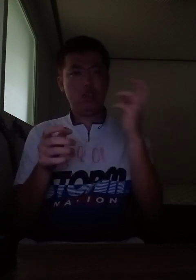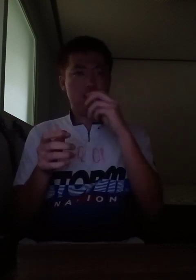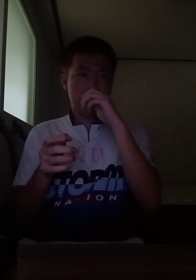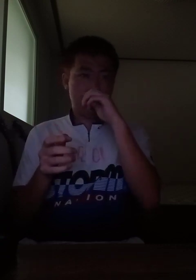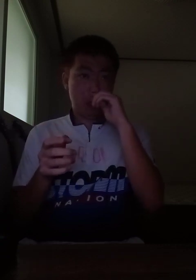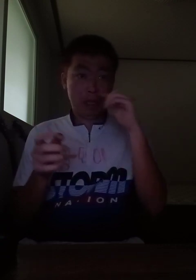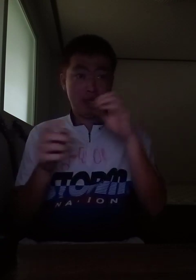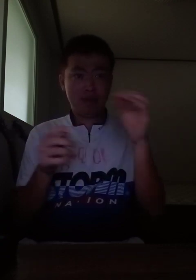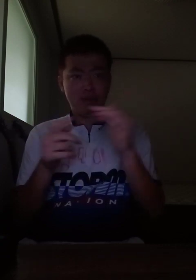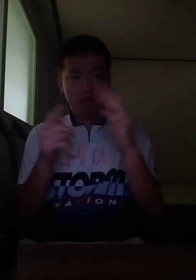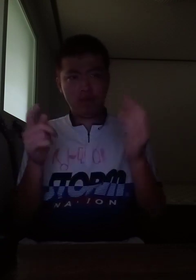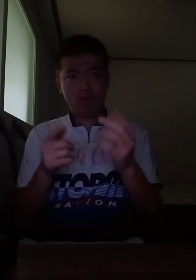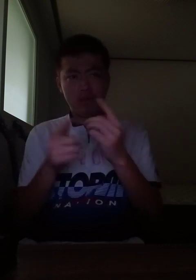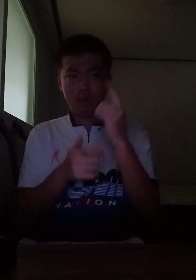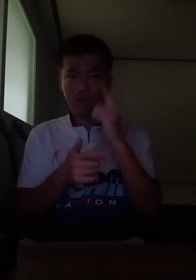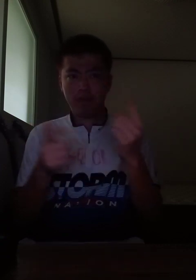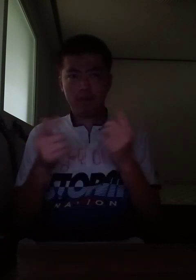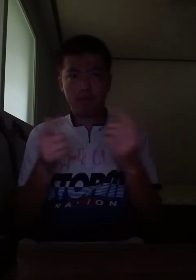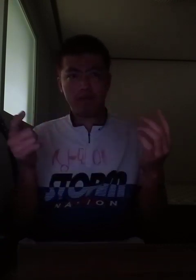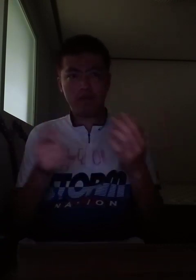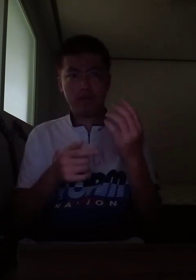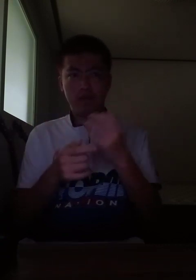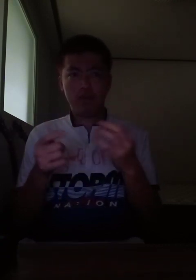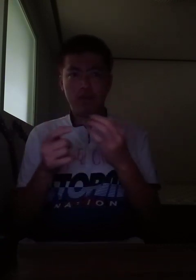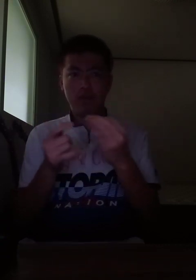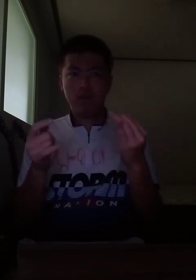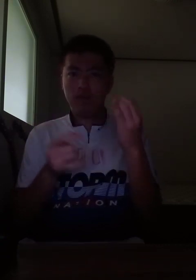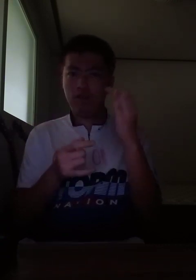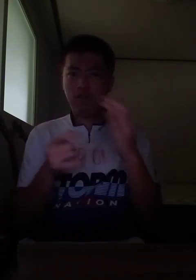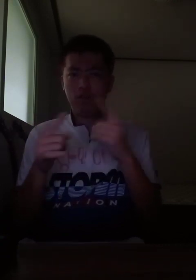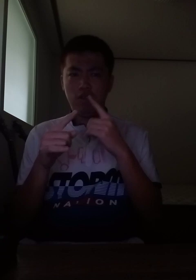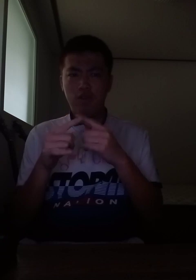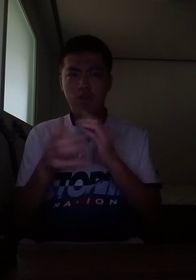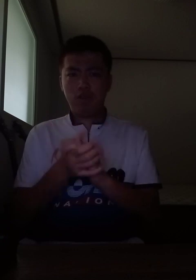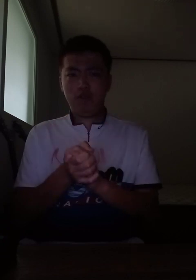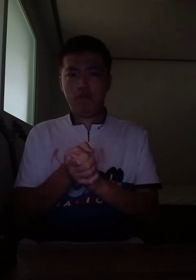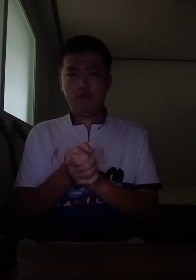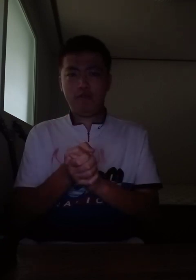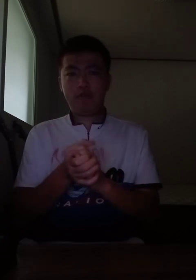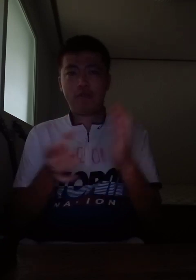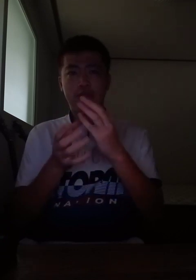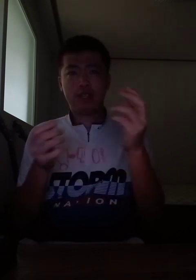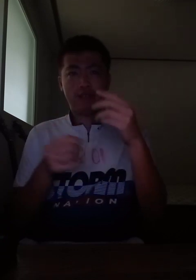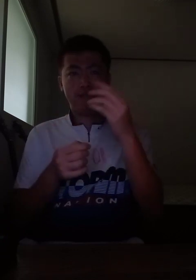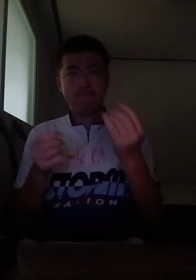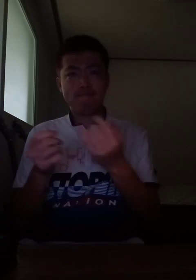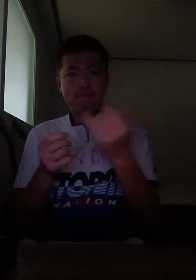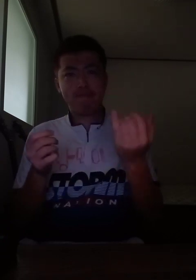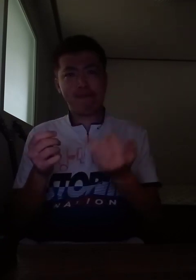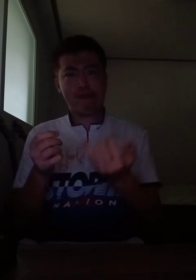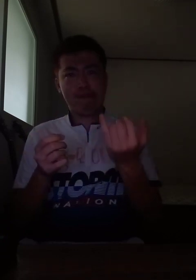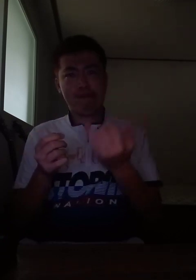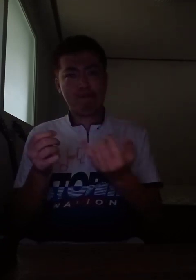위험하고 범죄의 표적이 될 수 있다는 생각 때문에 사용을 안 했었어요. 이런 불안감을 덜기 위해 한강공원